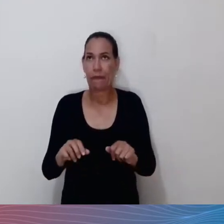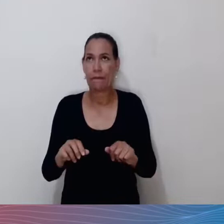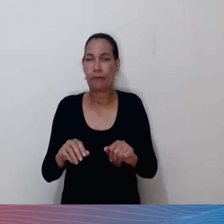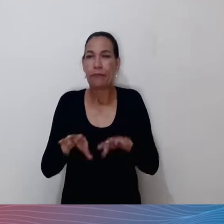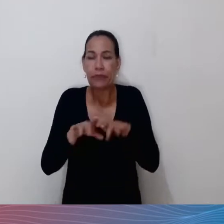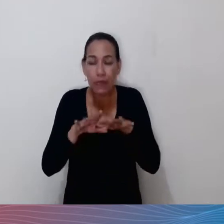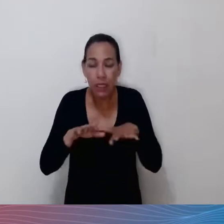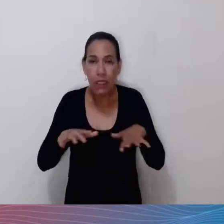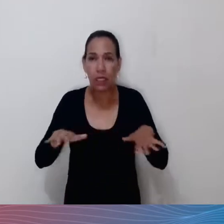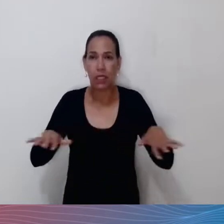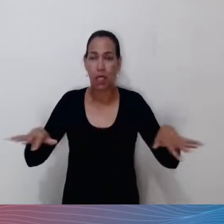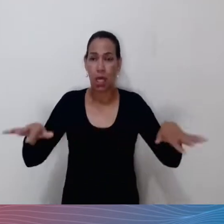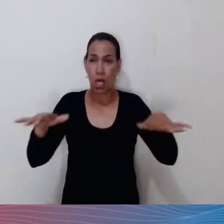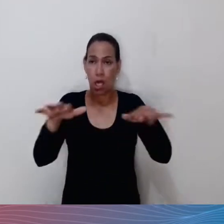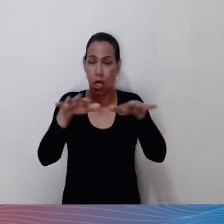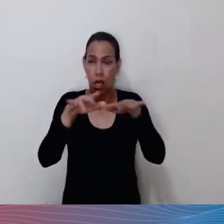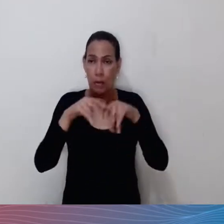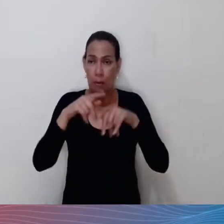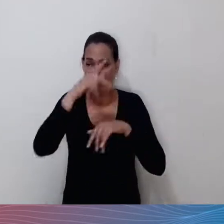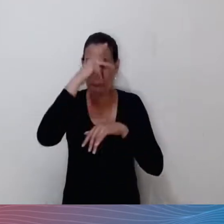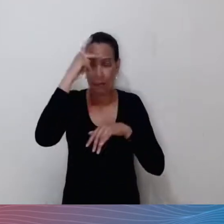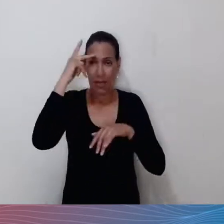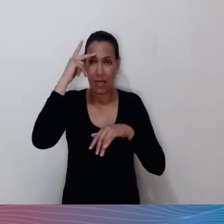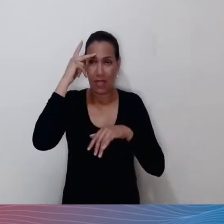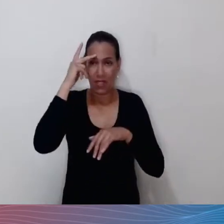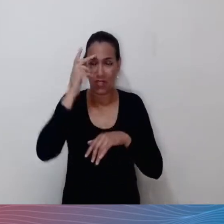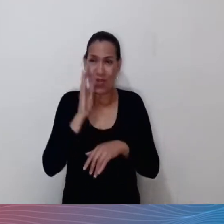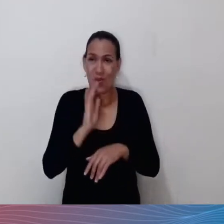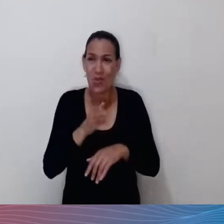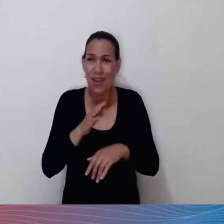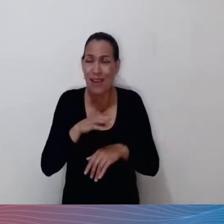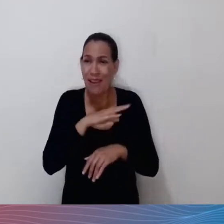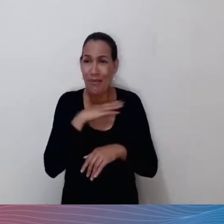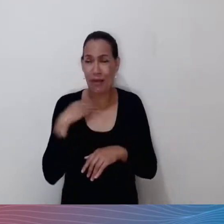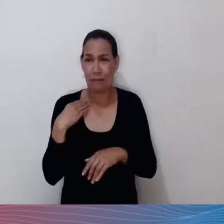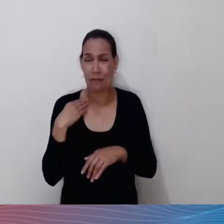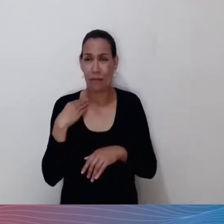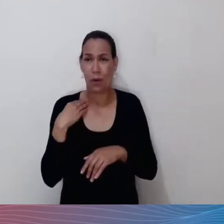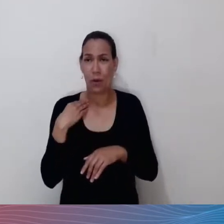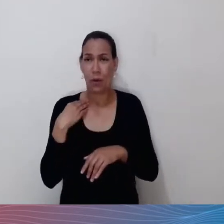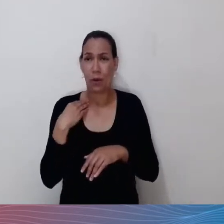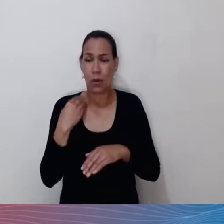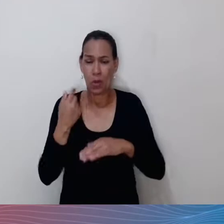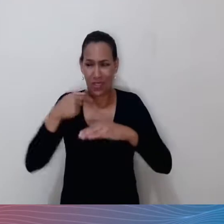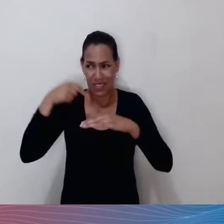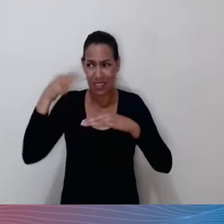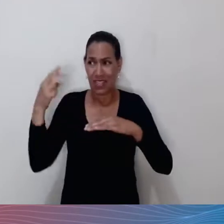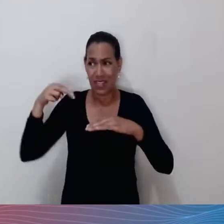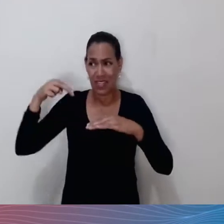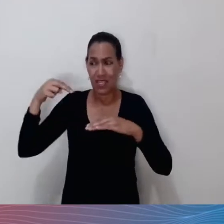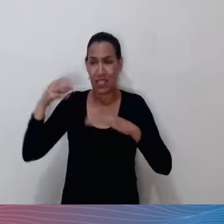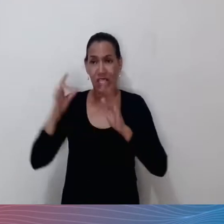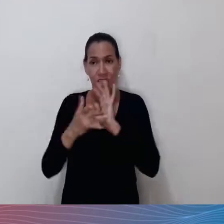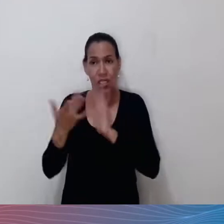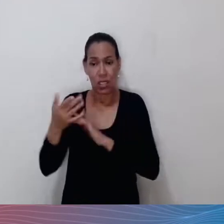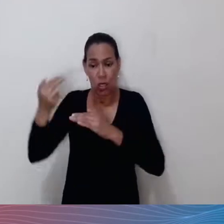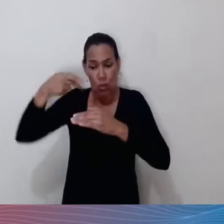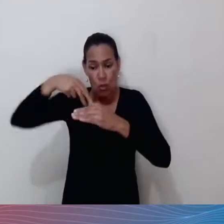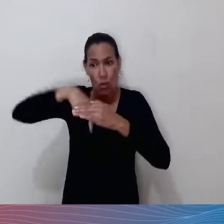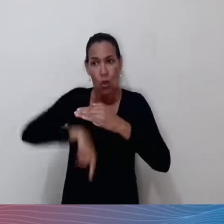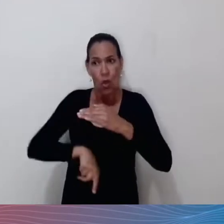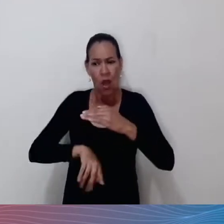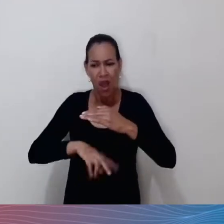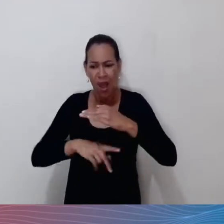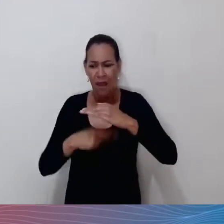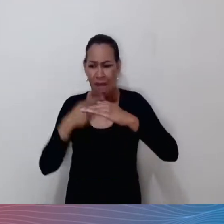para a morte. E o nosso Senhor Jesus, quando Ele foi para a região inferior da terra, falou: eu vou tirá-los.